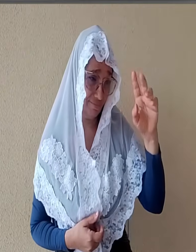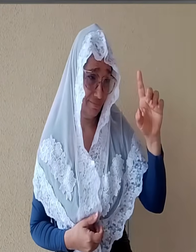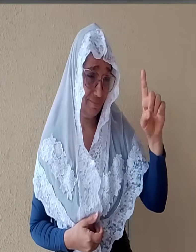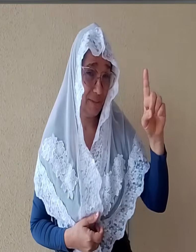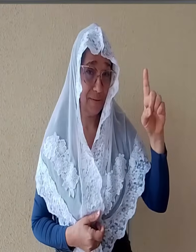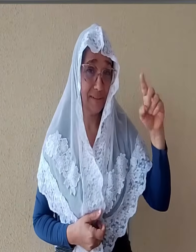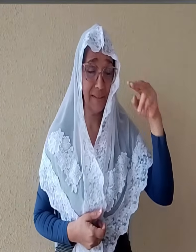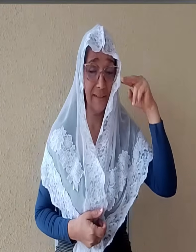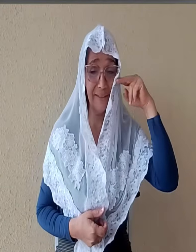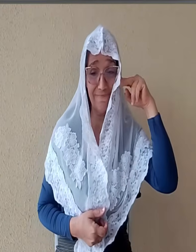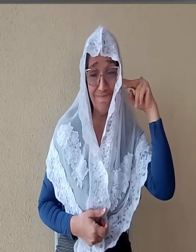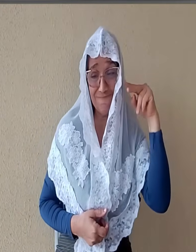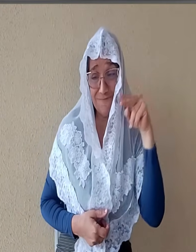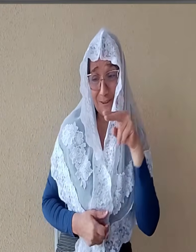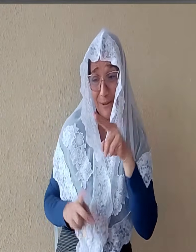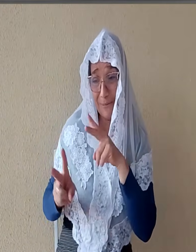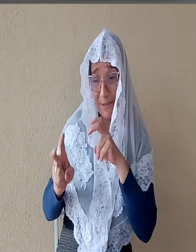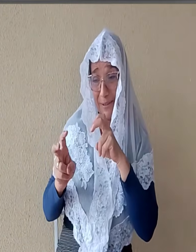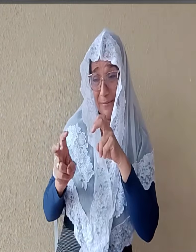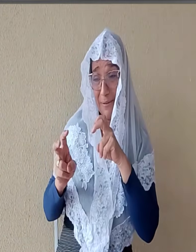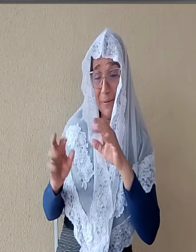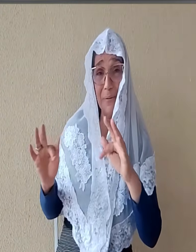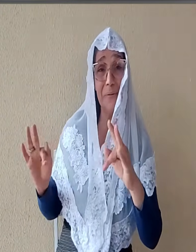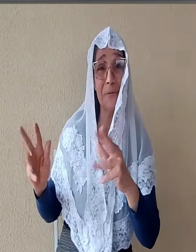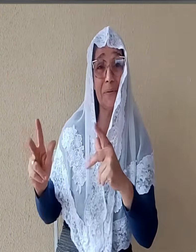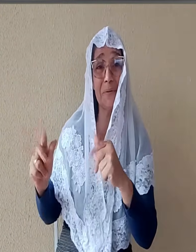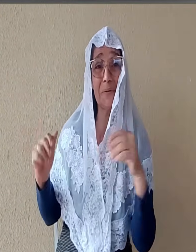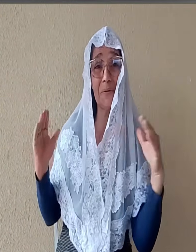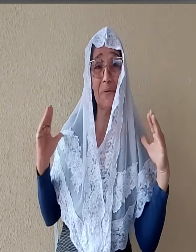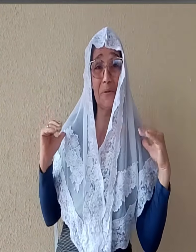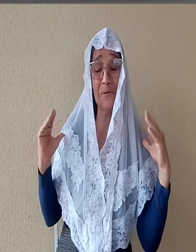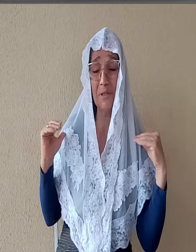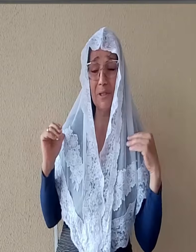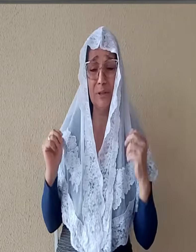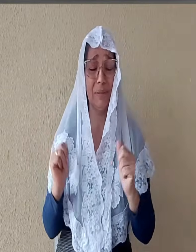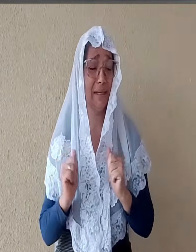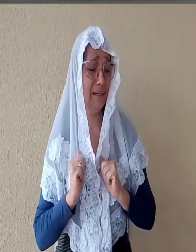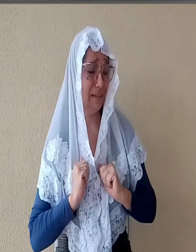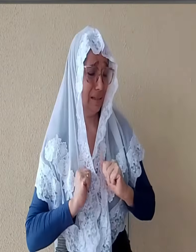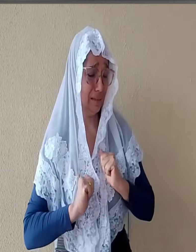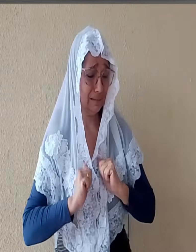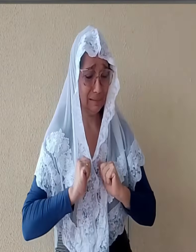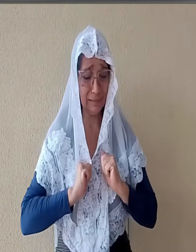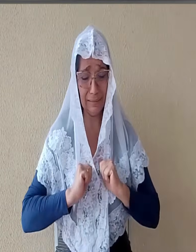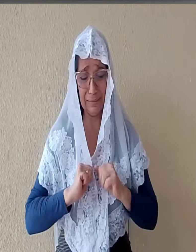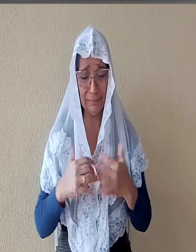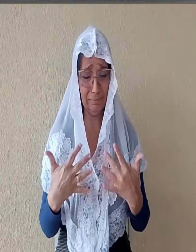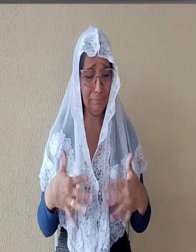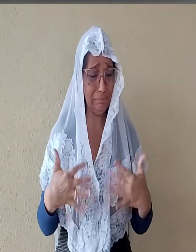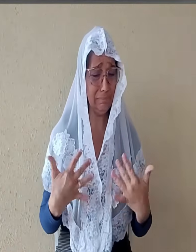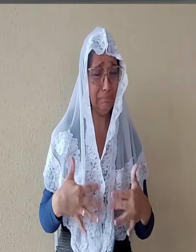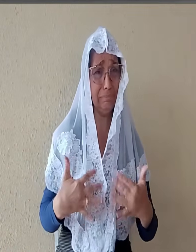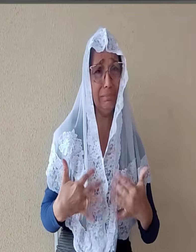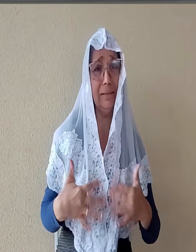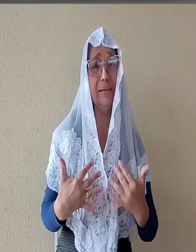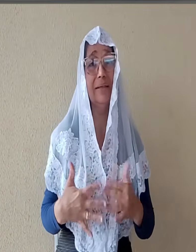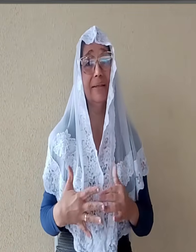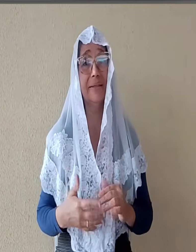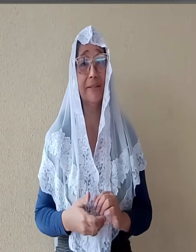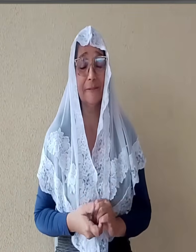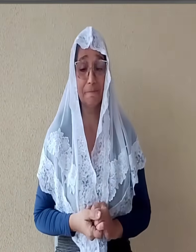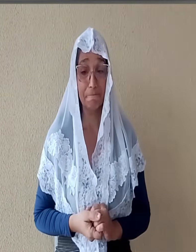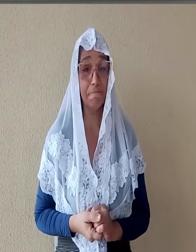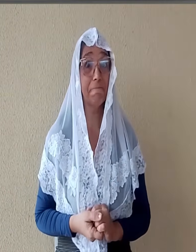eram mais descorajosos, irmão, como diz lá, colocou a mão na cara do inimigo, falou que ia vencer ele aqui, vai vencer